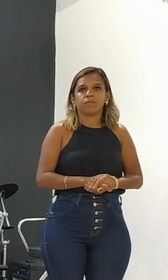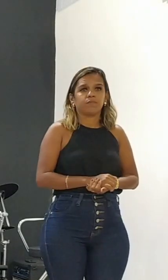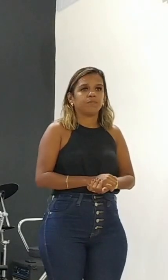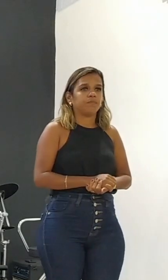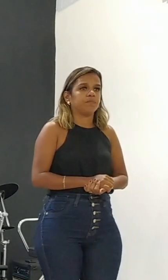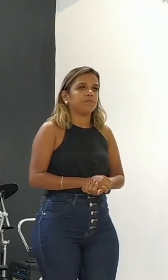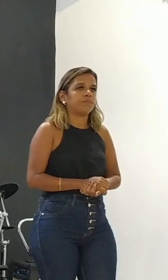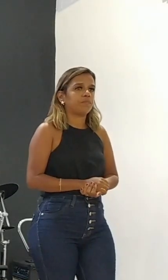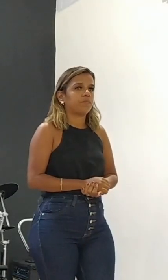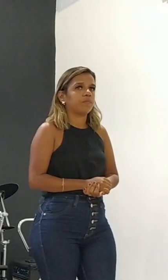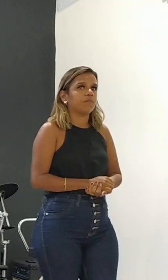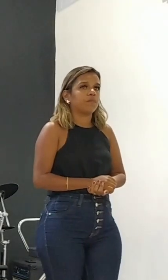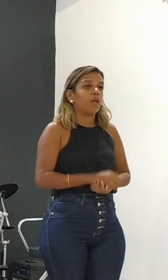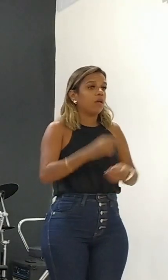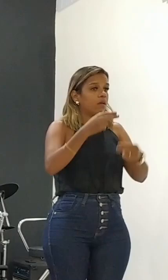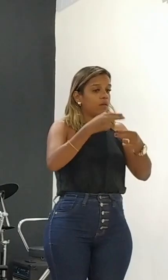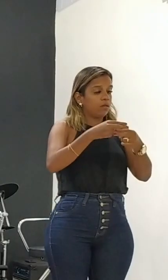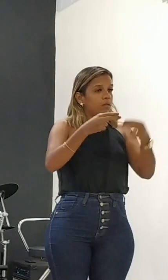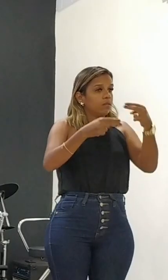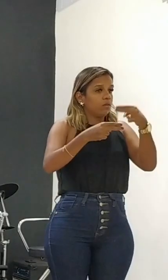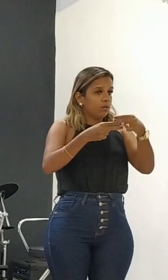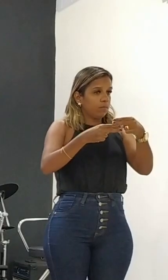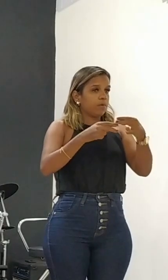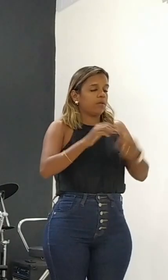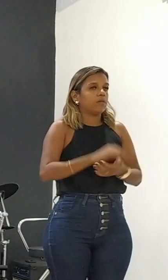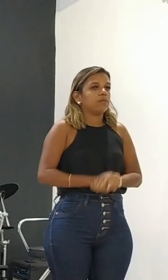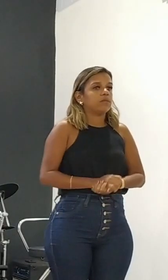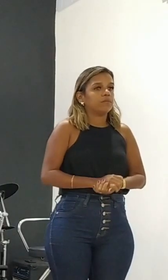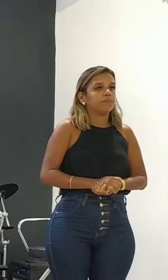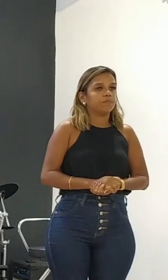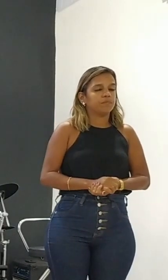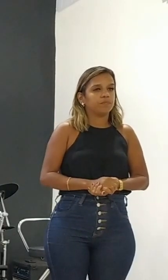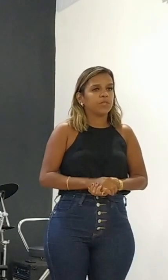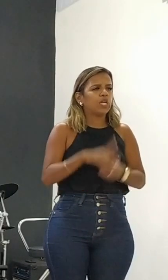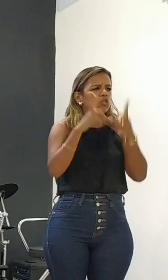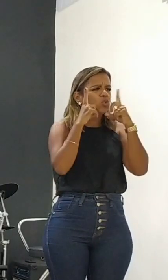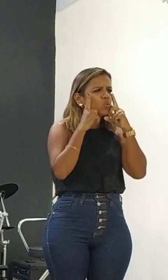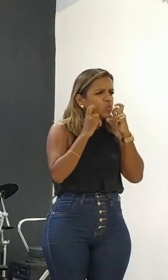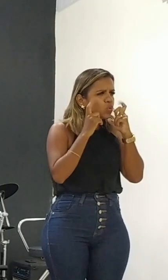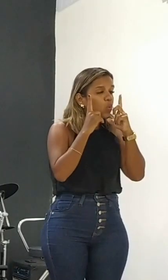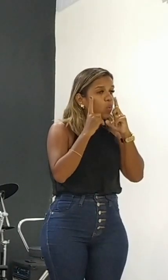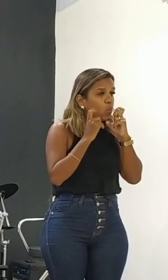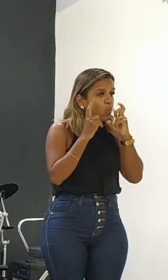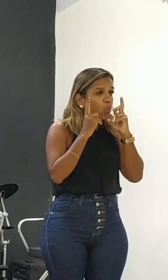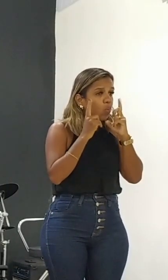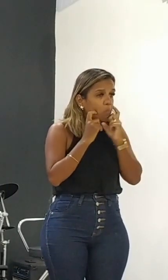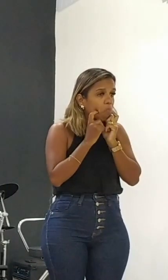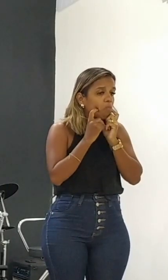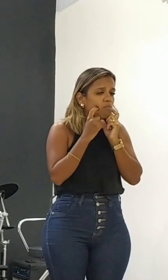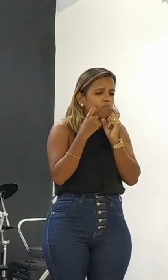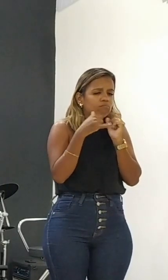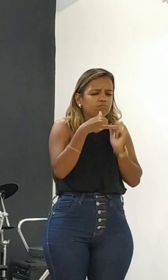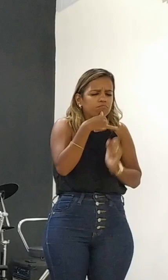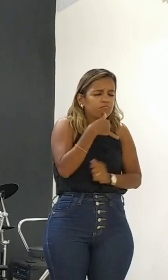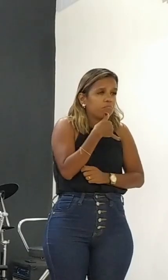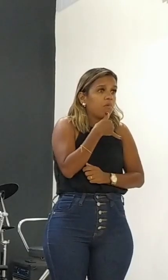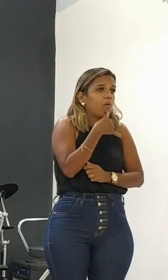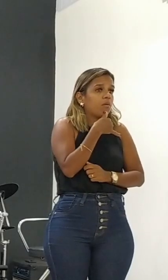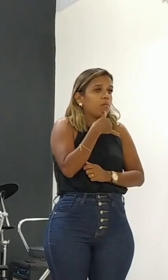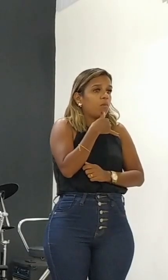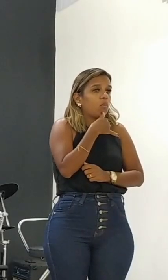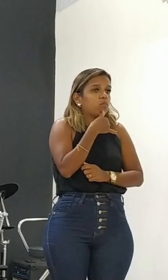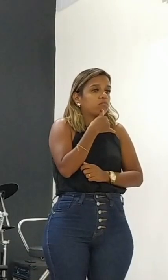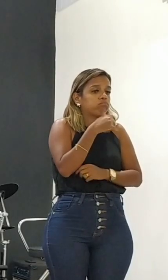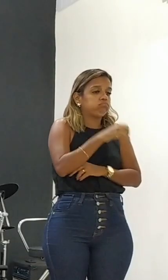Aí então, Neemias ele se sentou, né? E ele chorou, se lamentou por